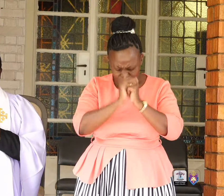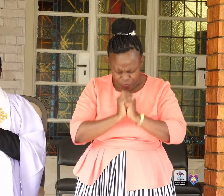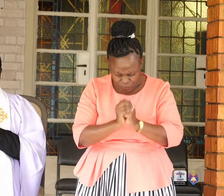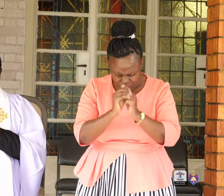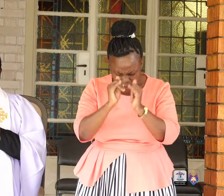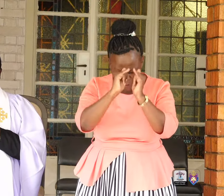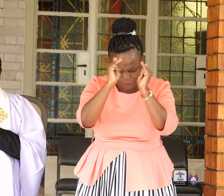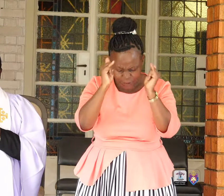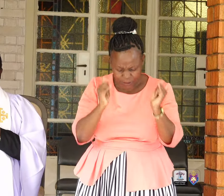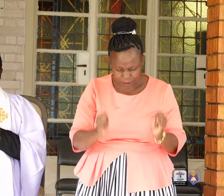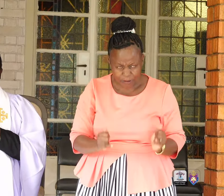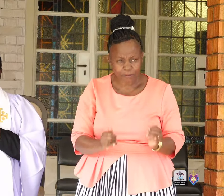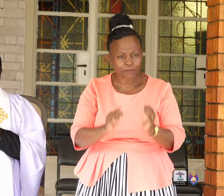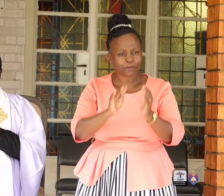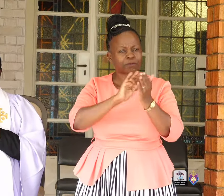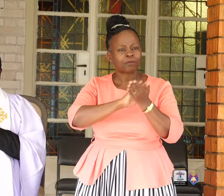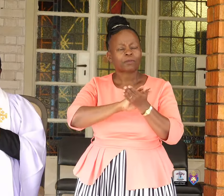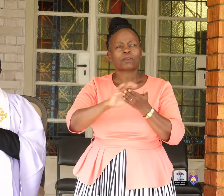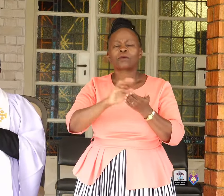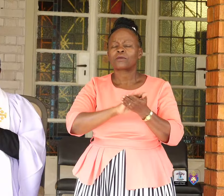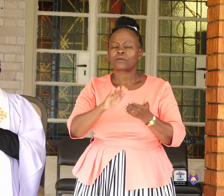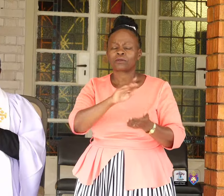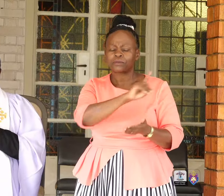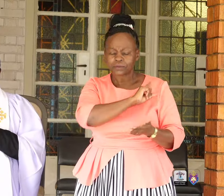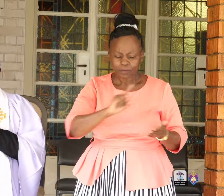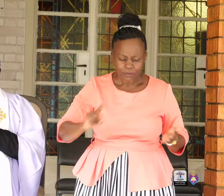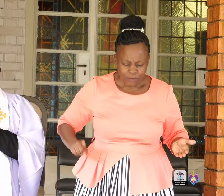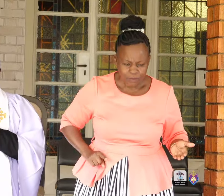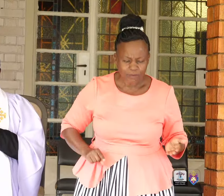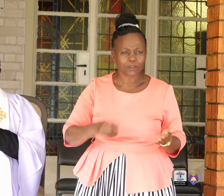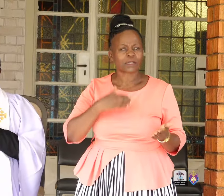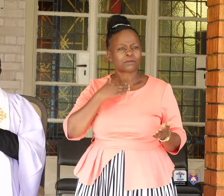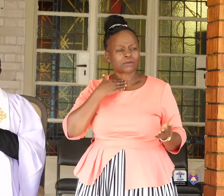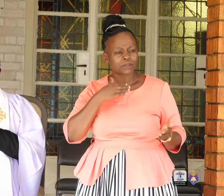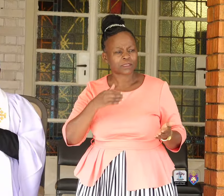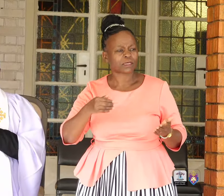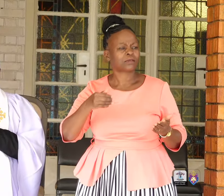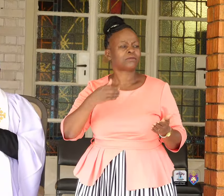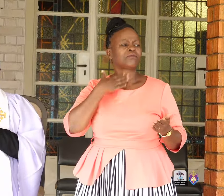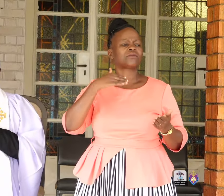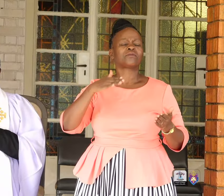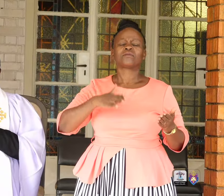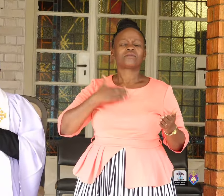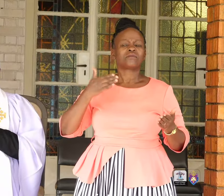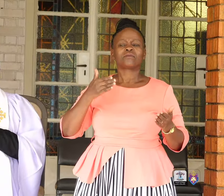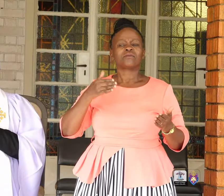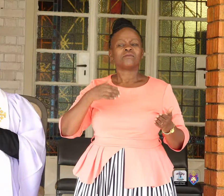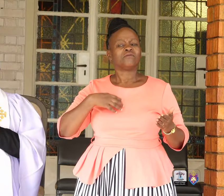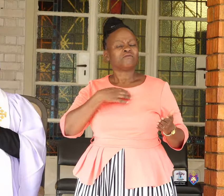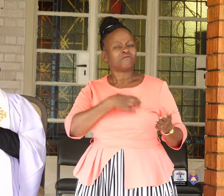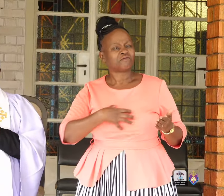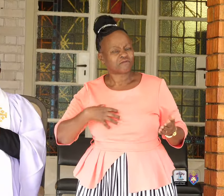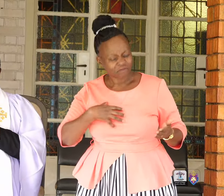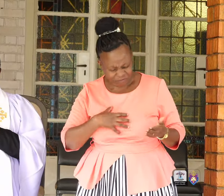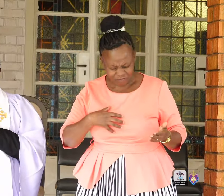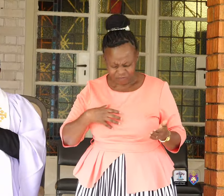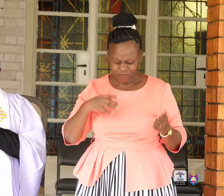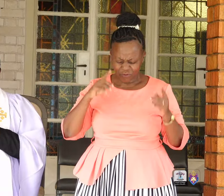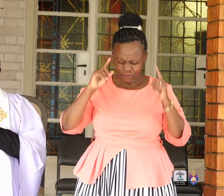ebifaananyi, tusaasire Mukama ettima, okweyagaliza, ekirwi,